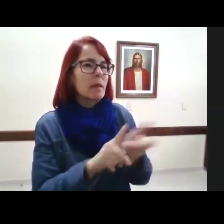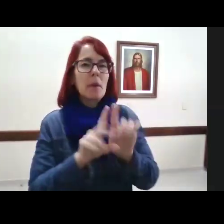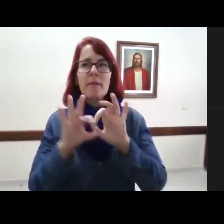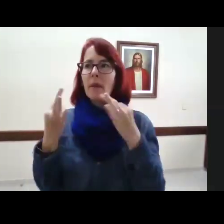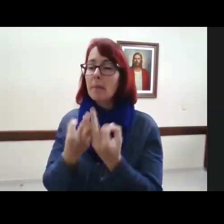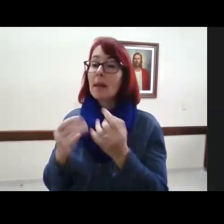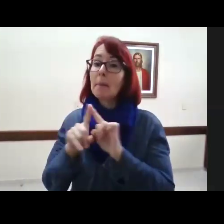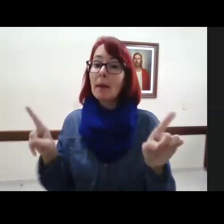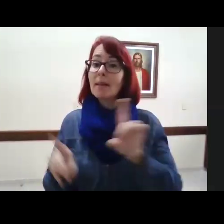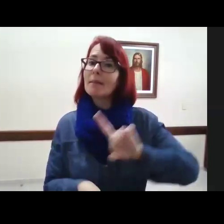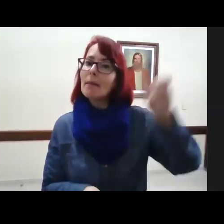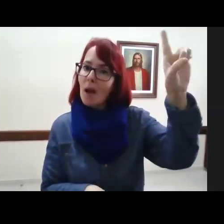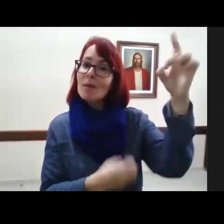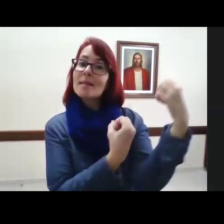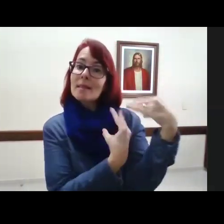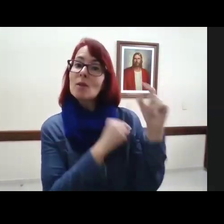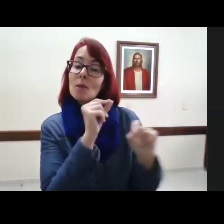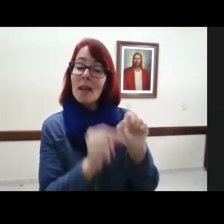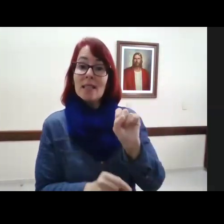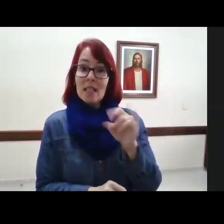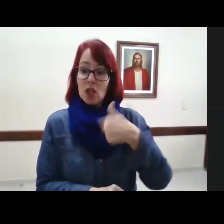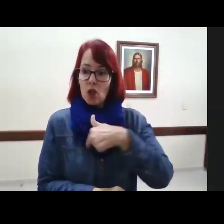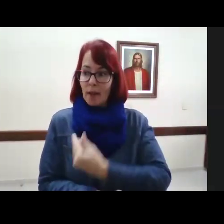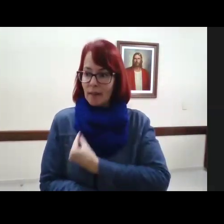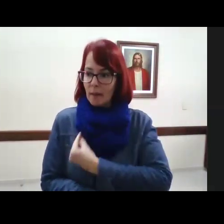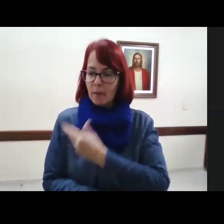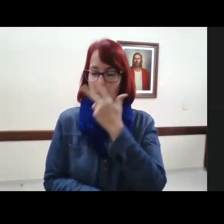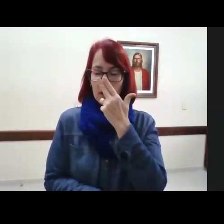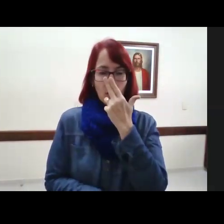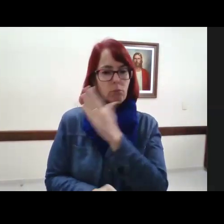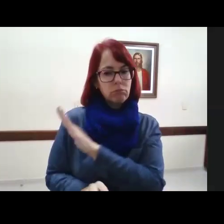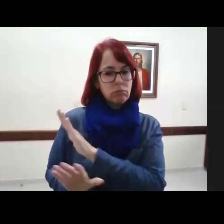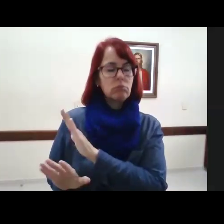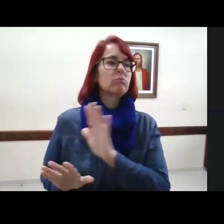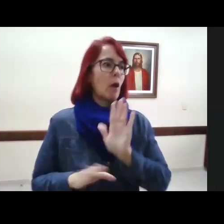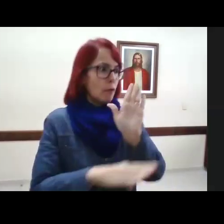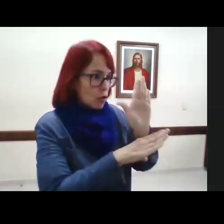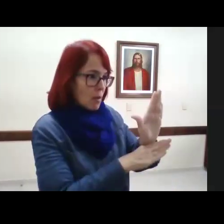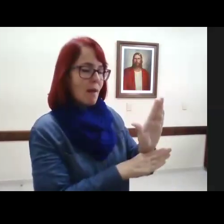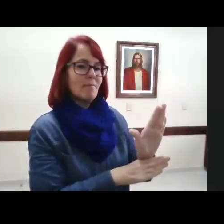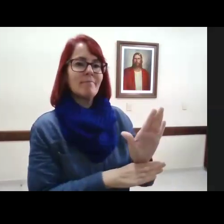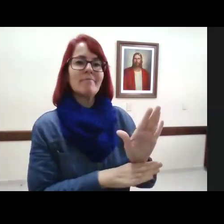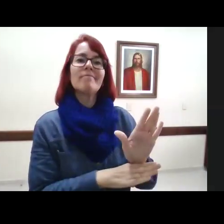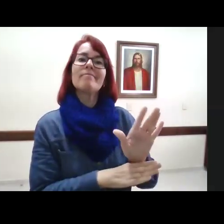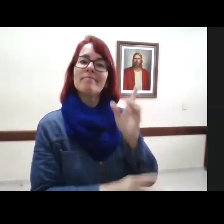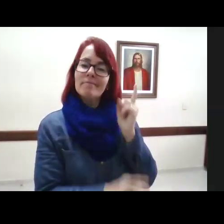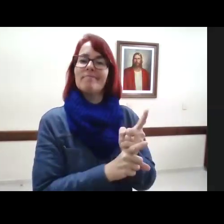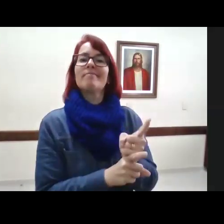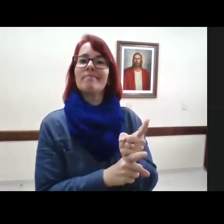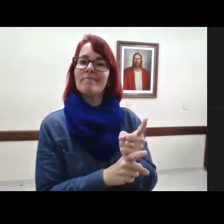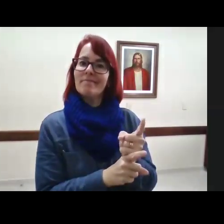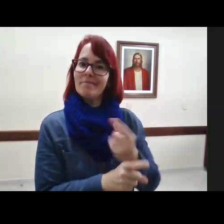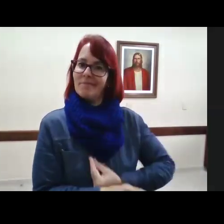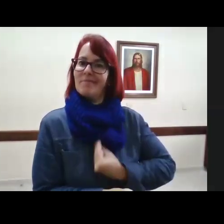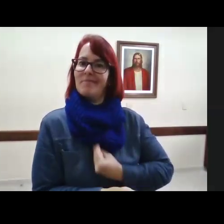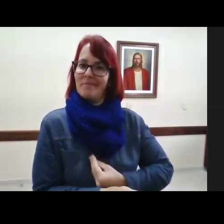Mas o Senhor, ele nos ensina que quem perder a sua vida por Ele, achará. E essa escritura ficou na minha mente desde o domingo passado.